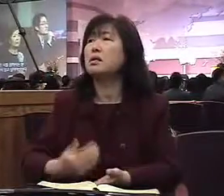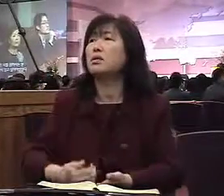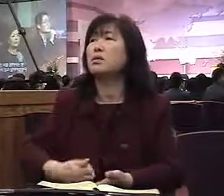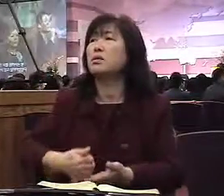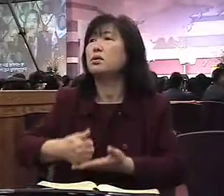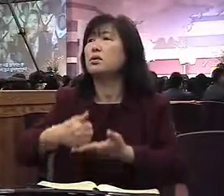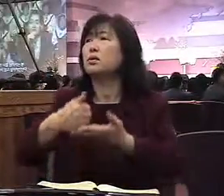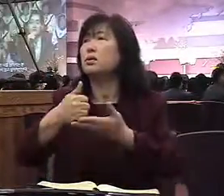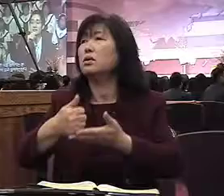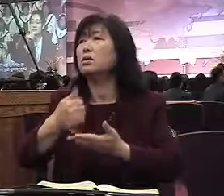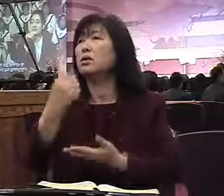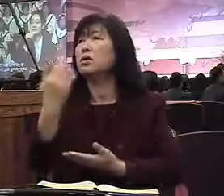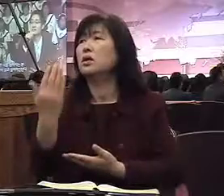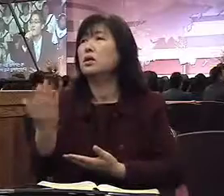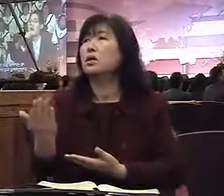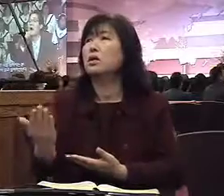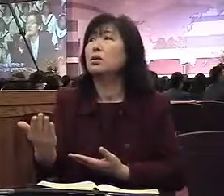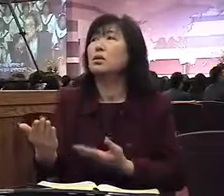하나님이